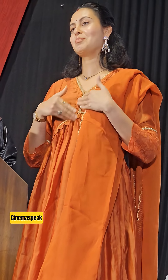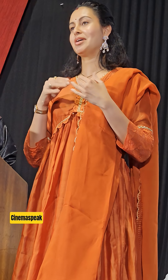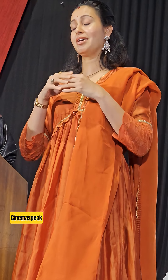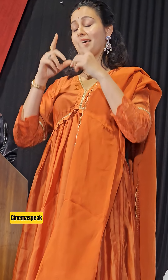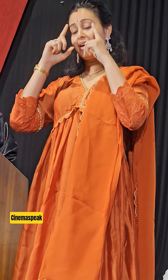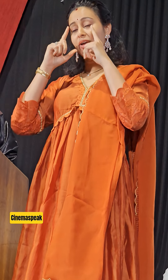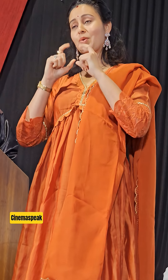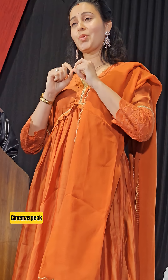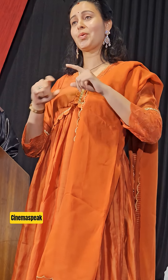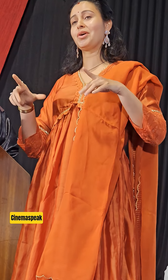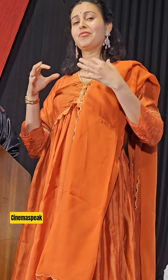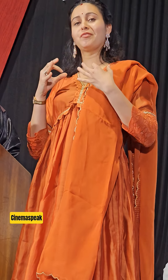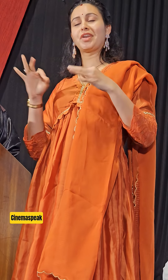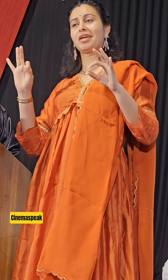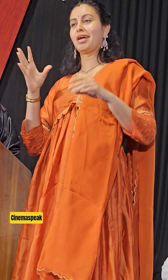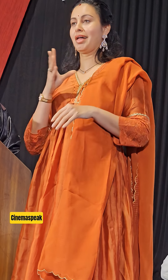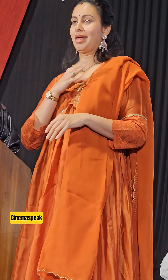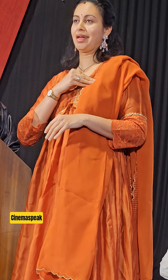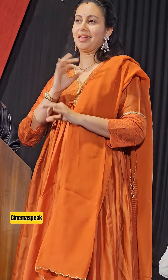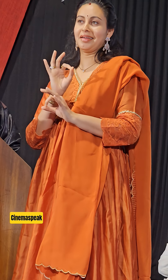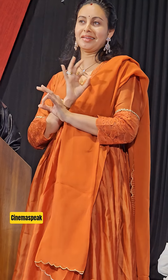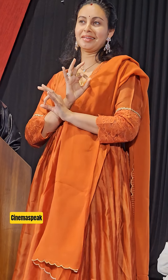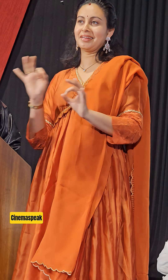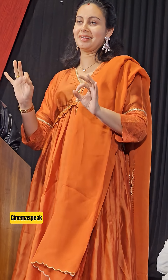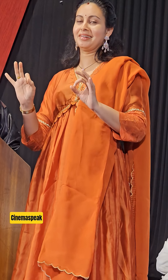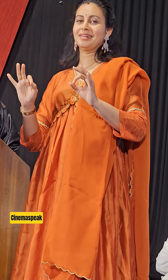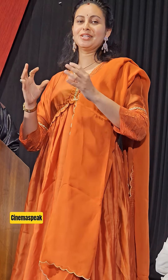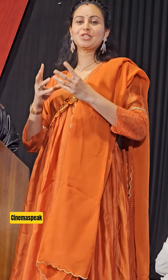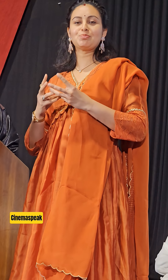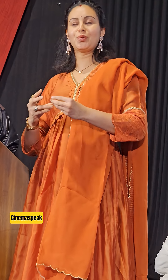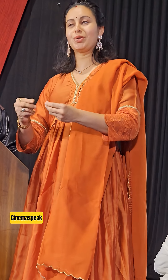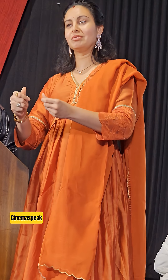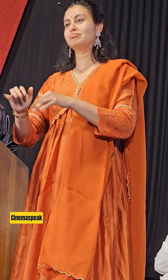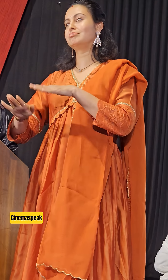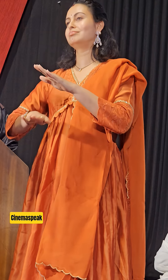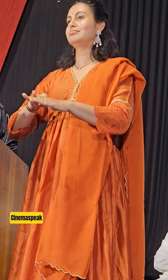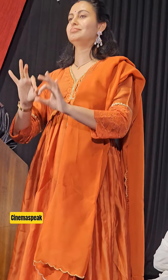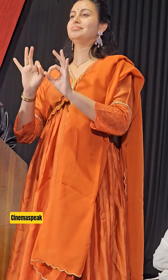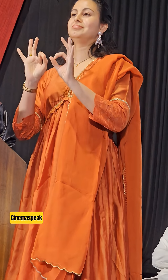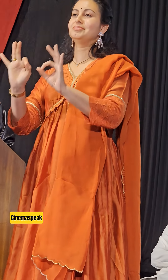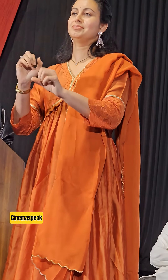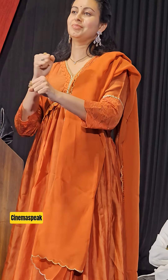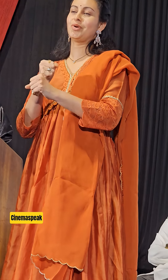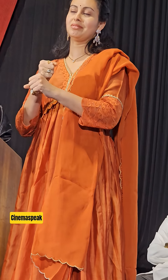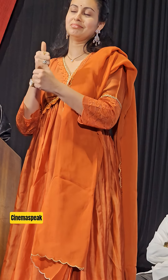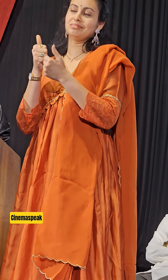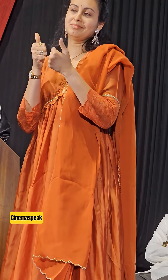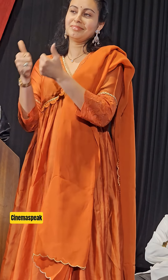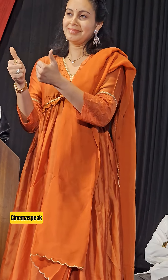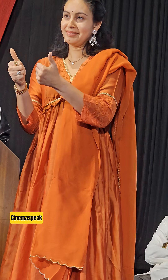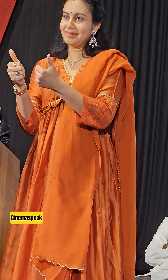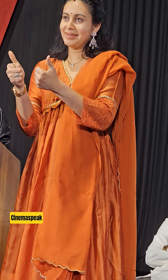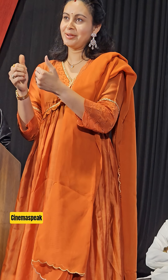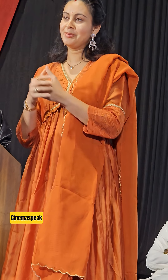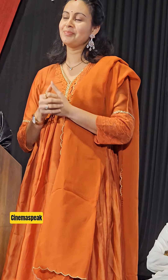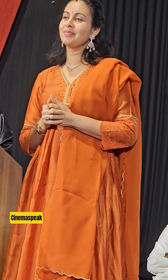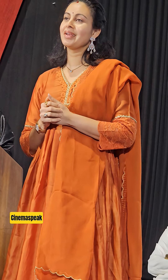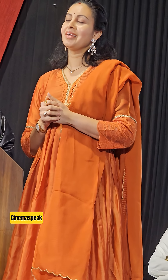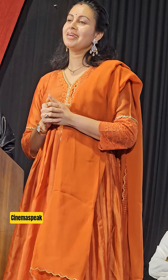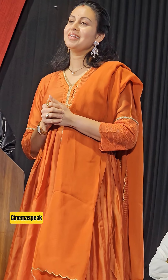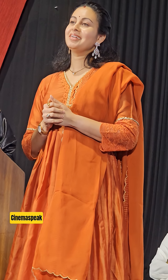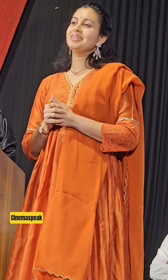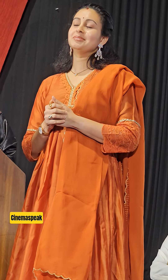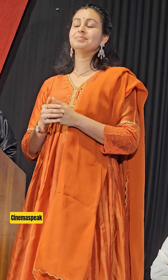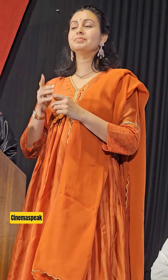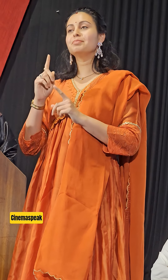கைட் பண்ணுவாங்க. அதுக்கப்புறம் சமுத்திரகாணி சார் என்னோட உட்காந்துட்டு எல்லாமே ஸ்டெப் பை ஸ்டெப் எப்படின்ட்டு வெரி ஸ்மூத்தாக இந்த